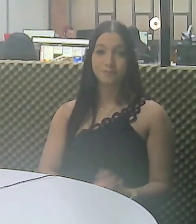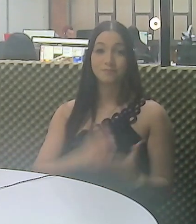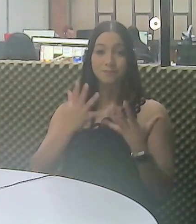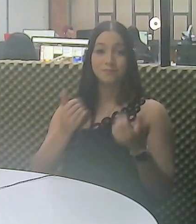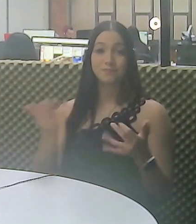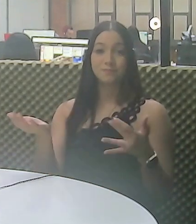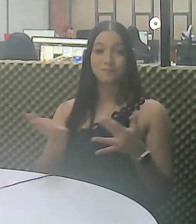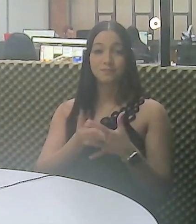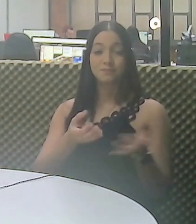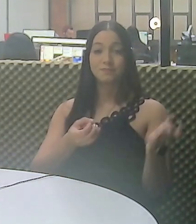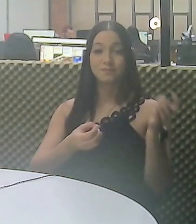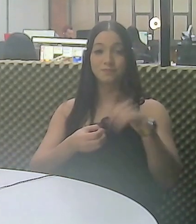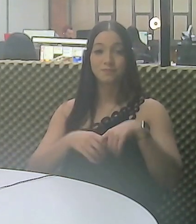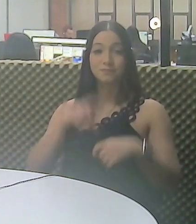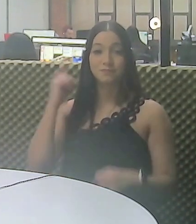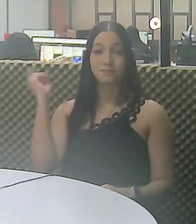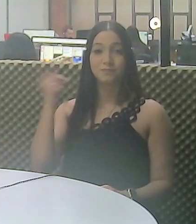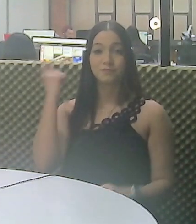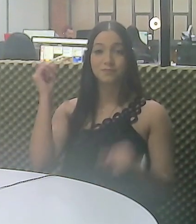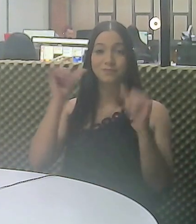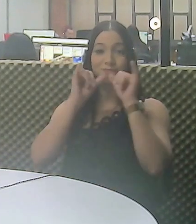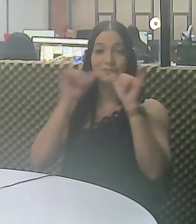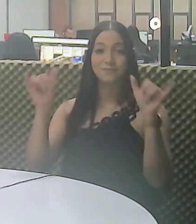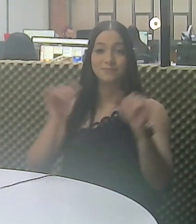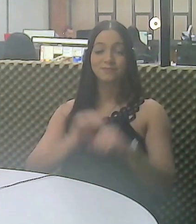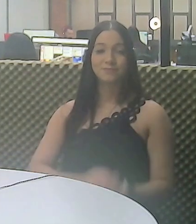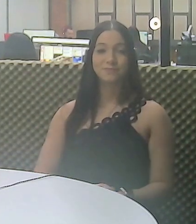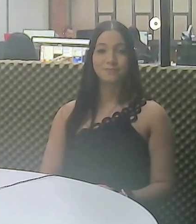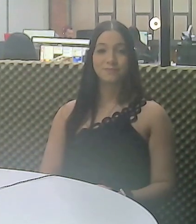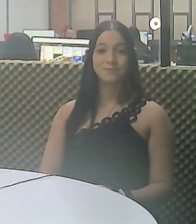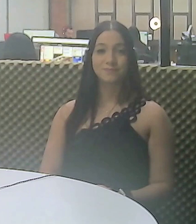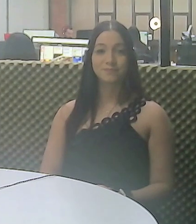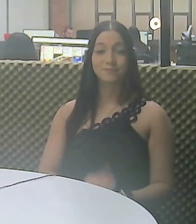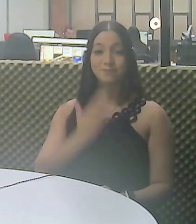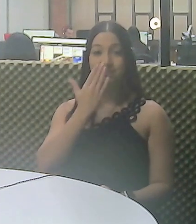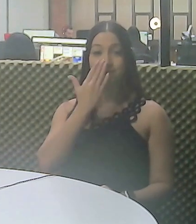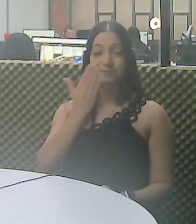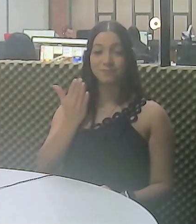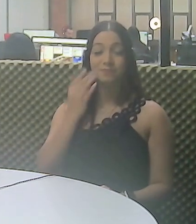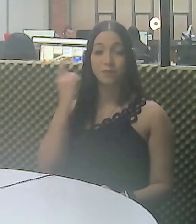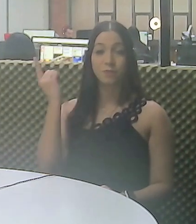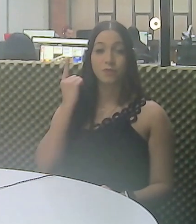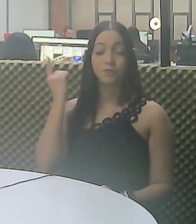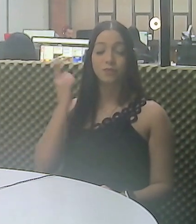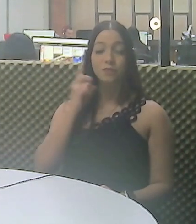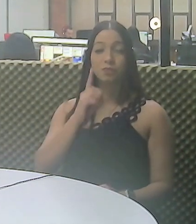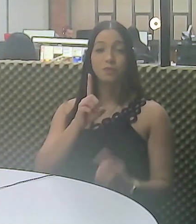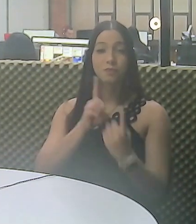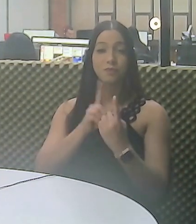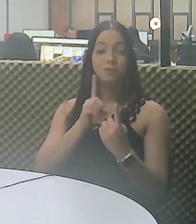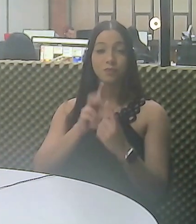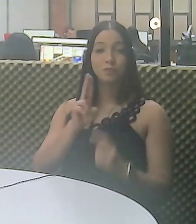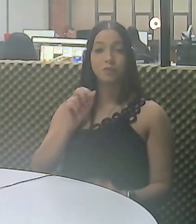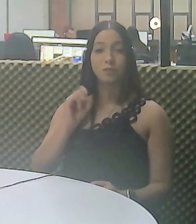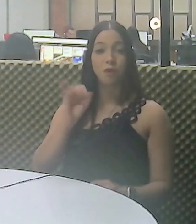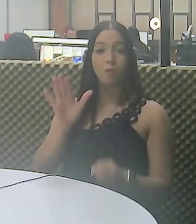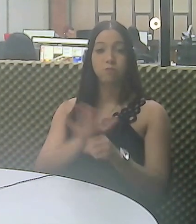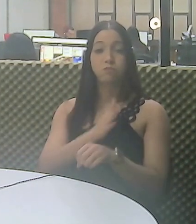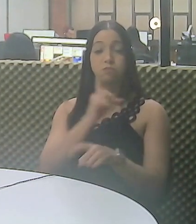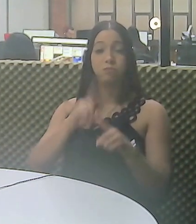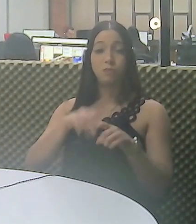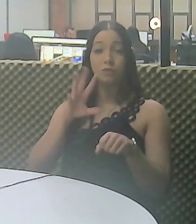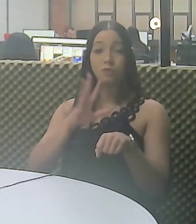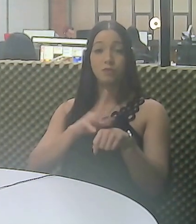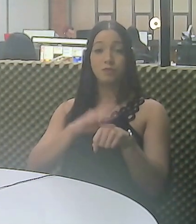Vamos para um rápido intervalo e já voltamos com o giro de notícias. Estou em frente ao pronto atendimento de uma UAI que está cheia porque enfrentamos